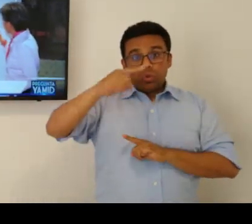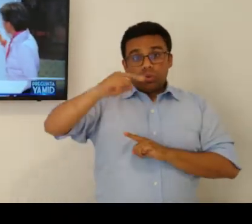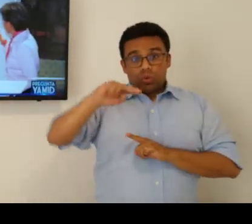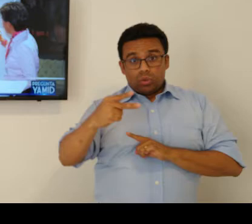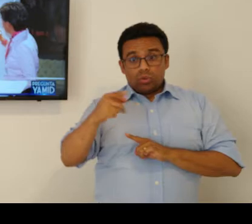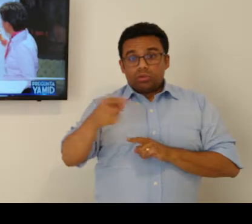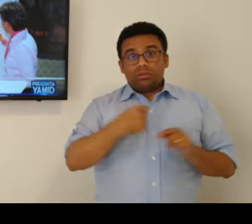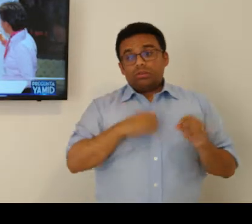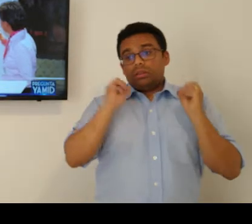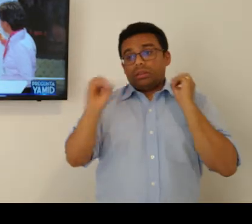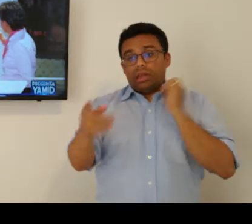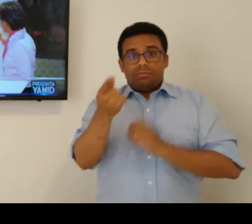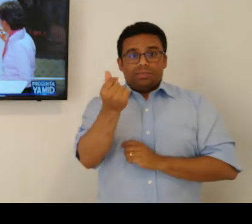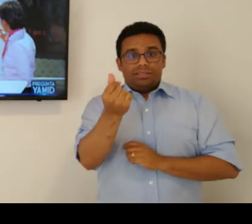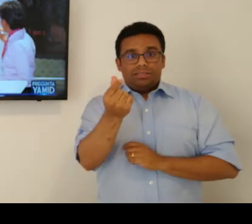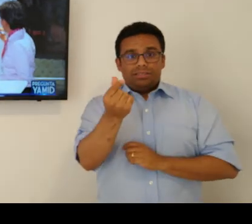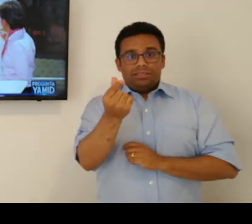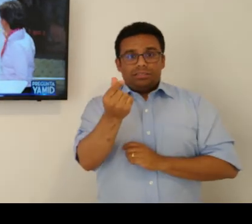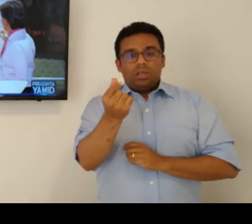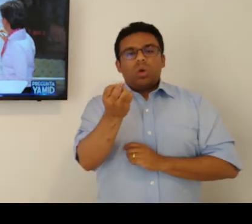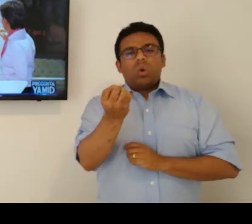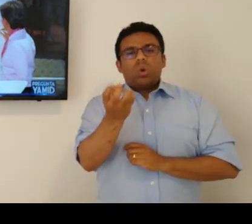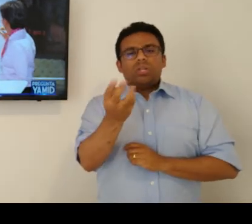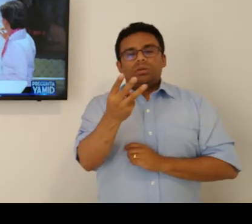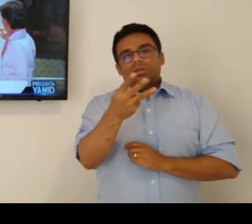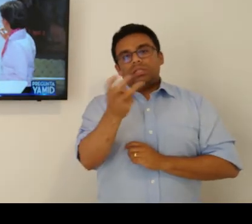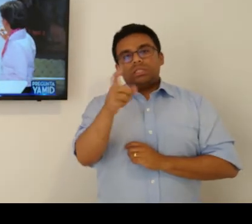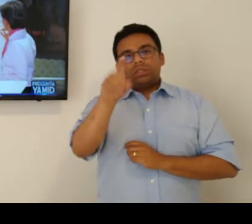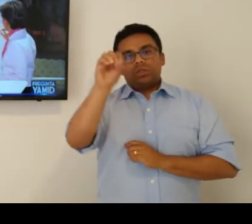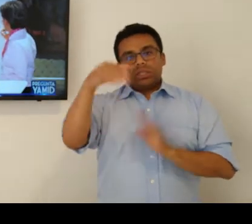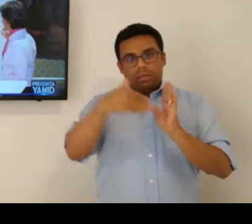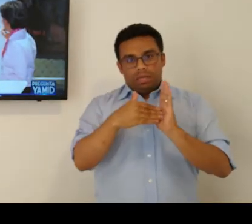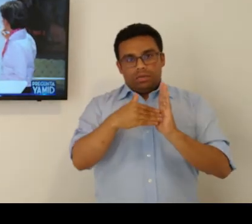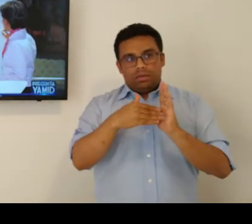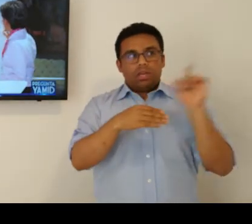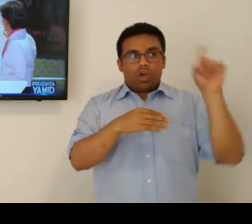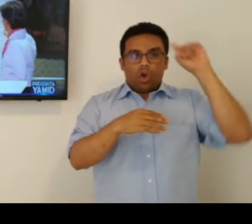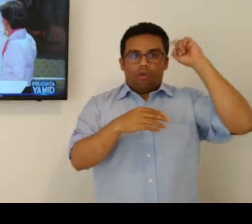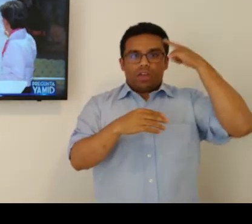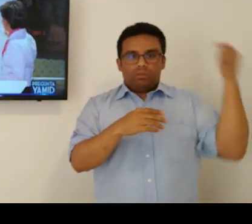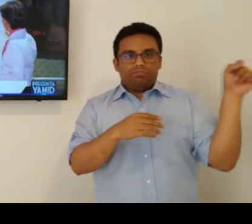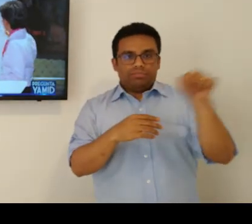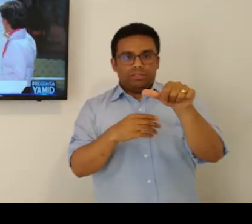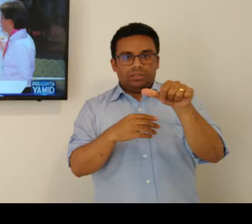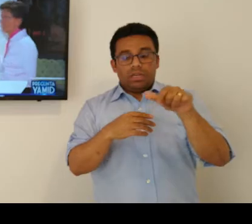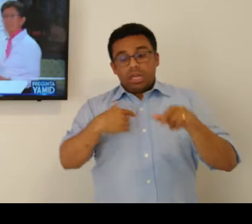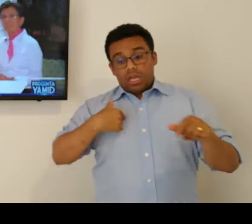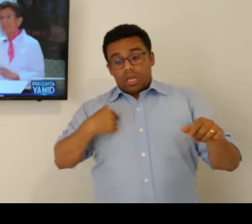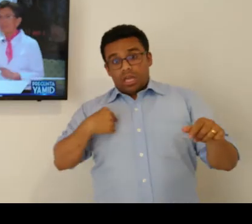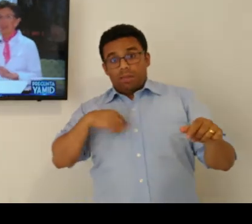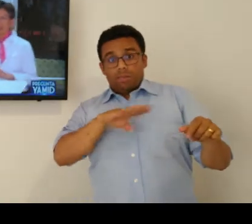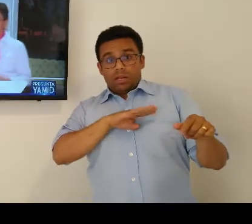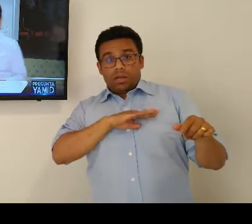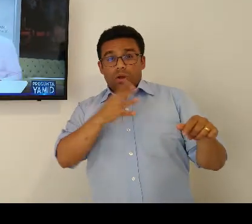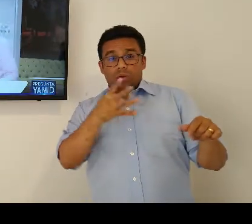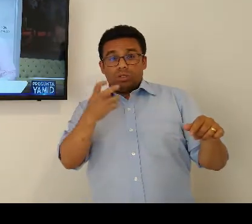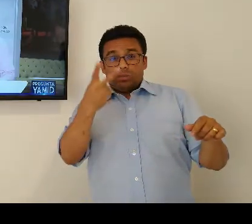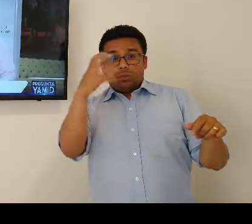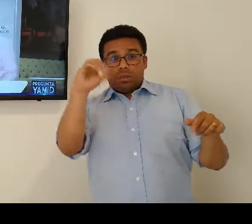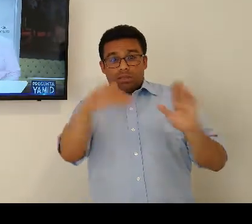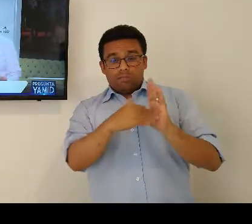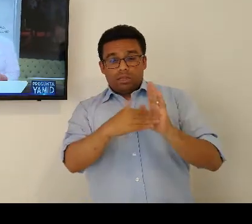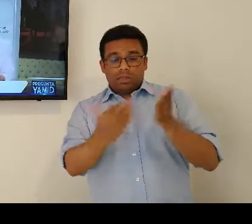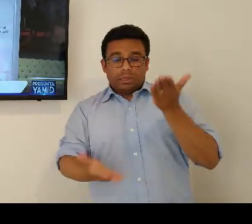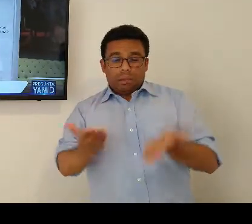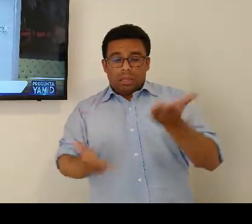entre 160.000 que está girando el gobierno nacional y más o menos 423.000 que estamos girando nosotros, dependiendo del tamaño